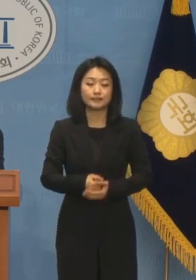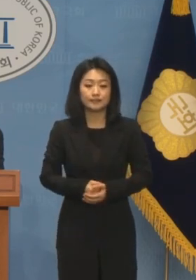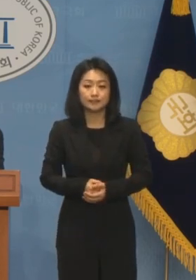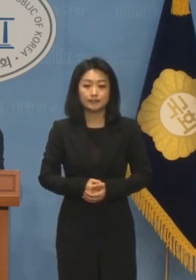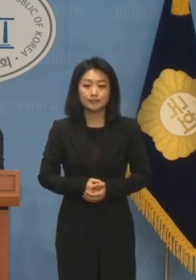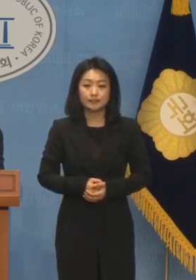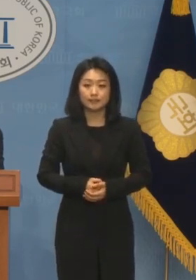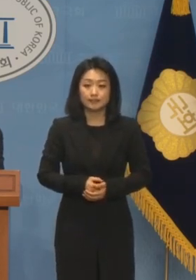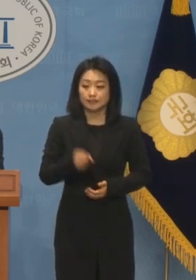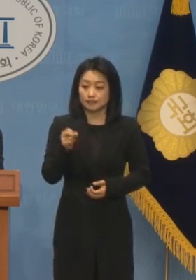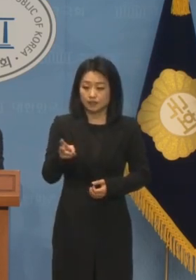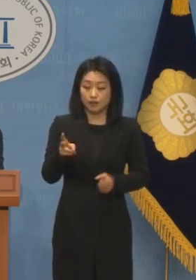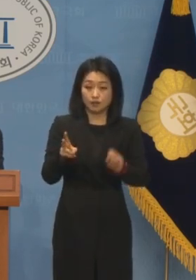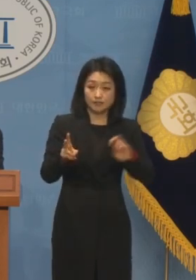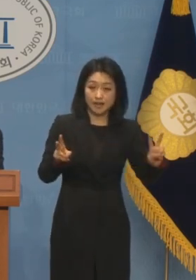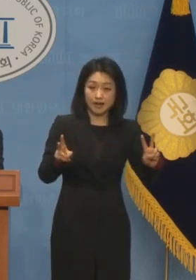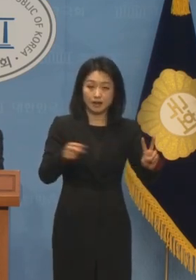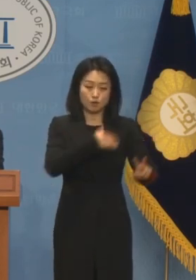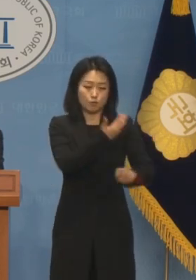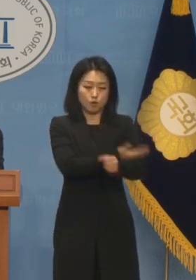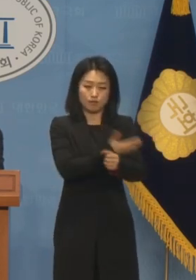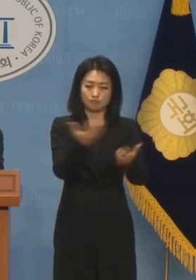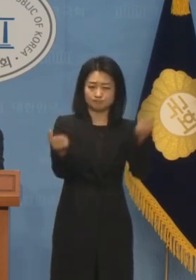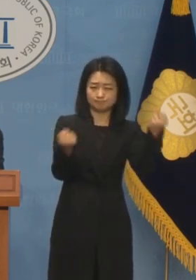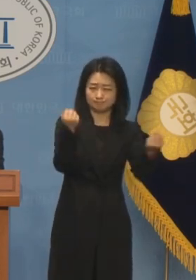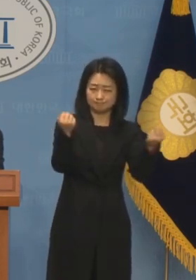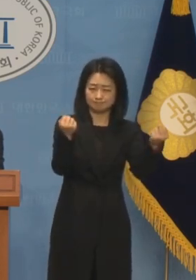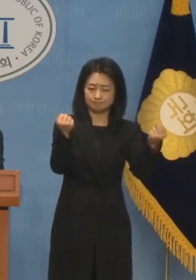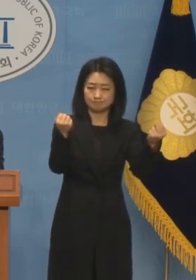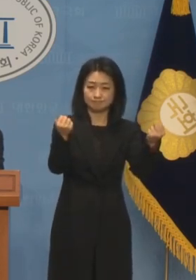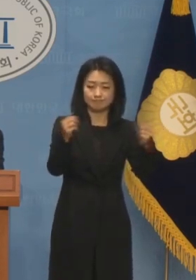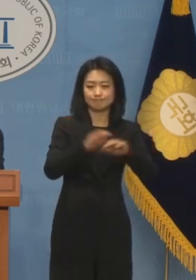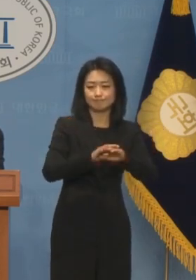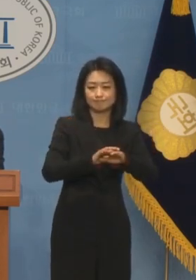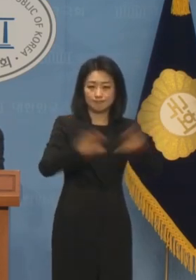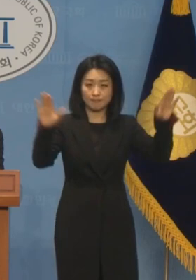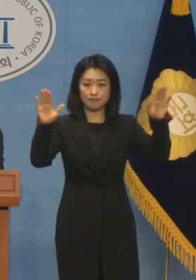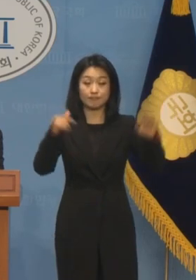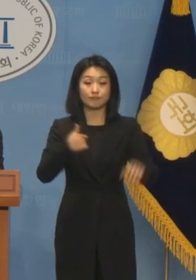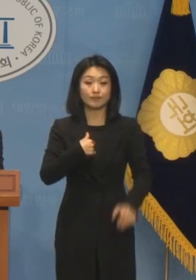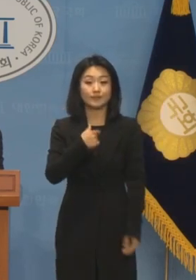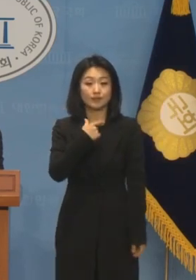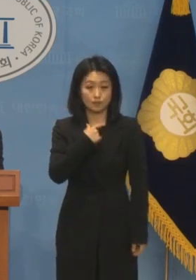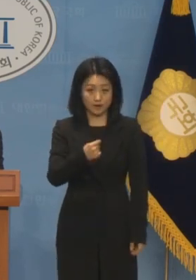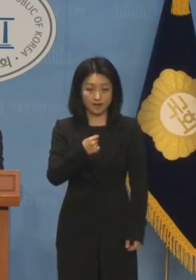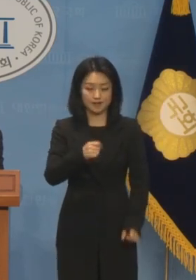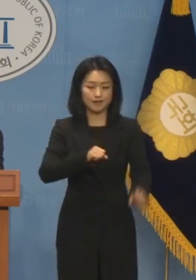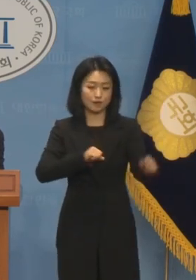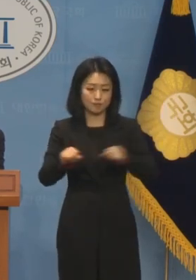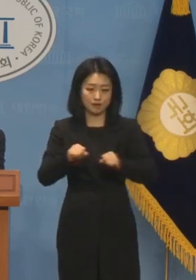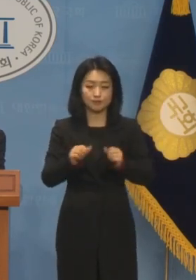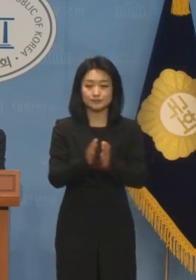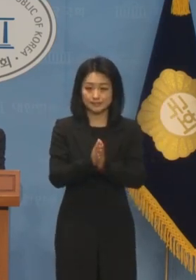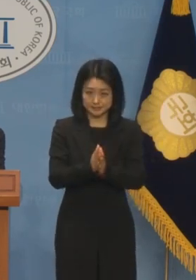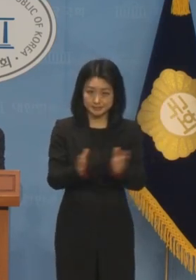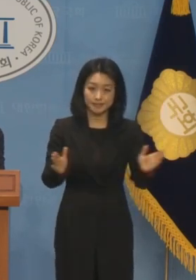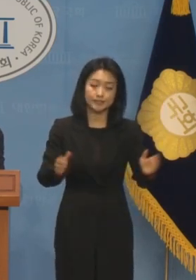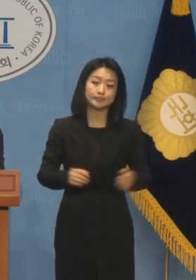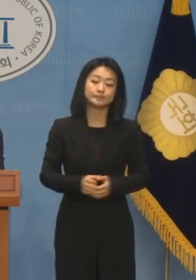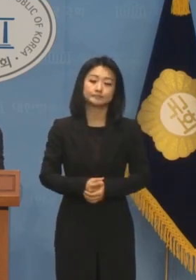거대 양당의 기득권 카르텔에 경종을 울리는 것부터 시작해야 한다고 보았기 때문입니다.